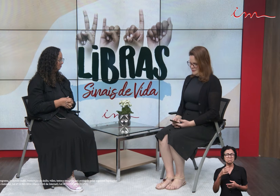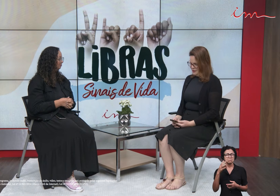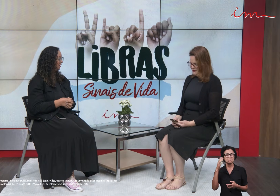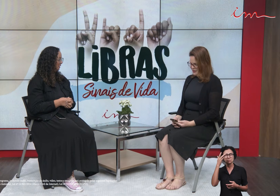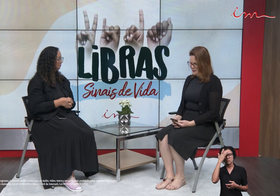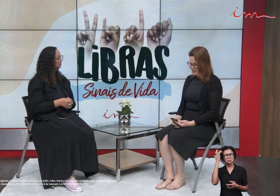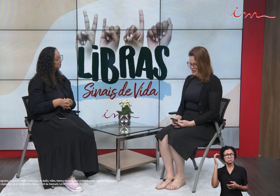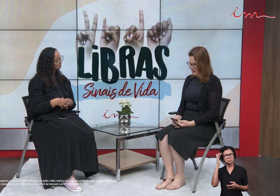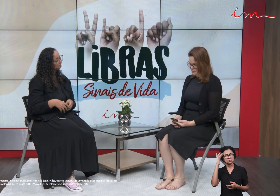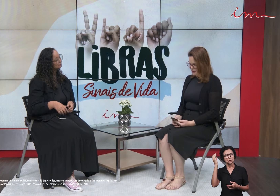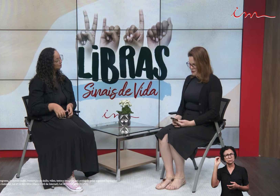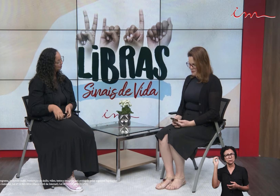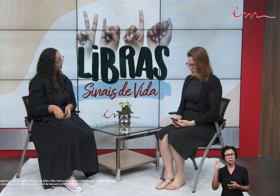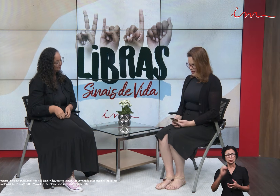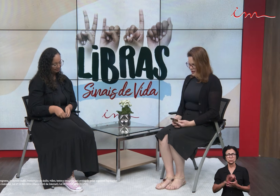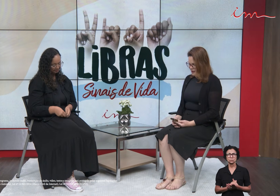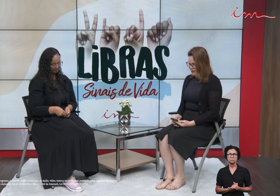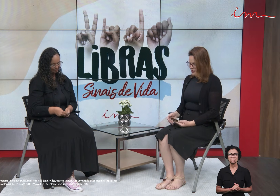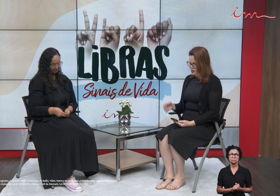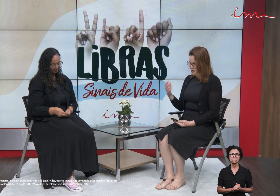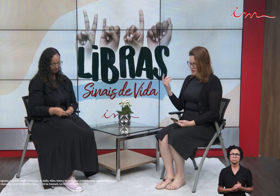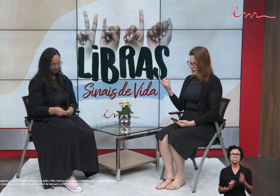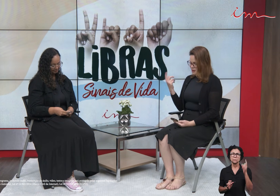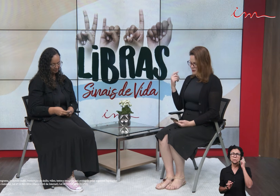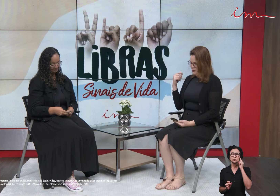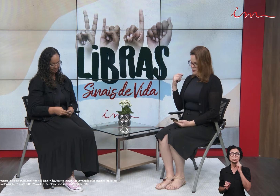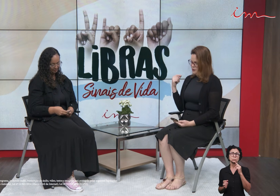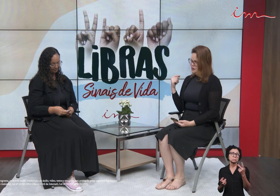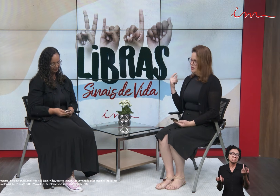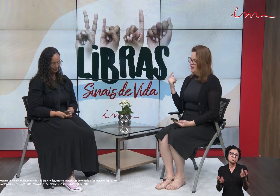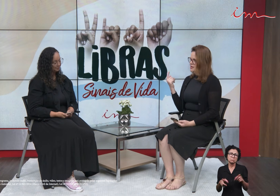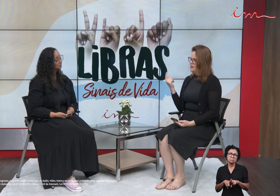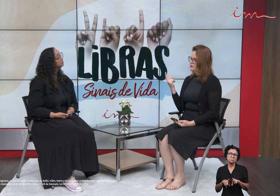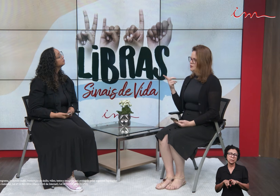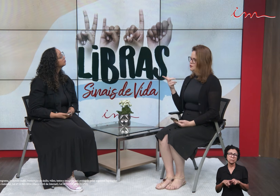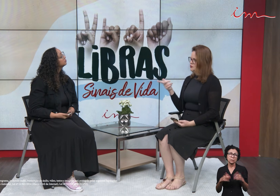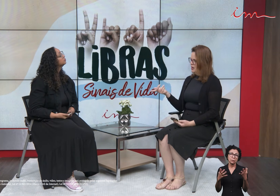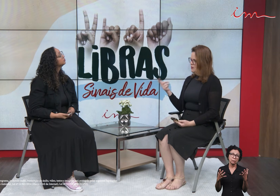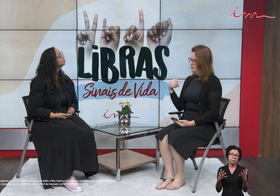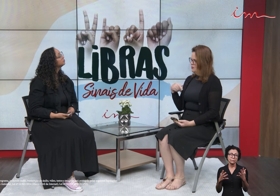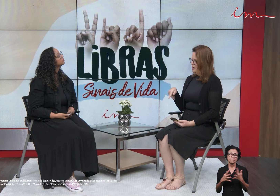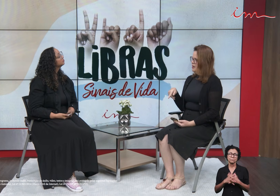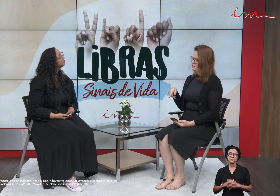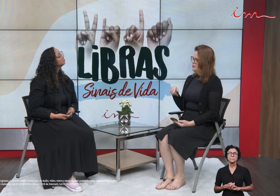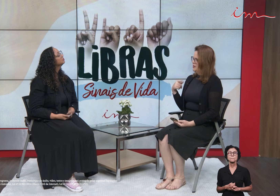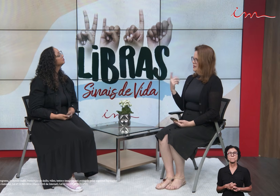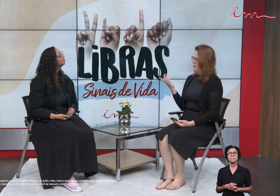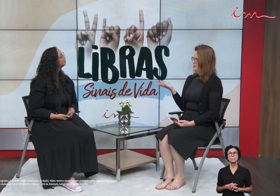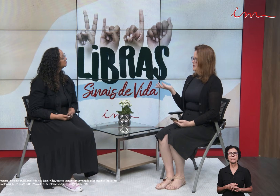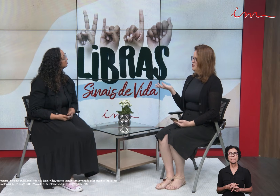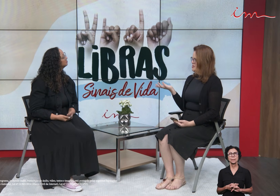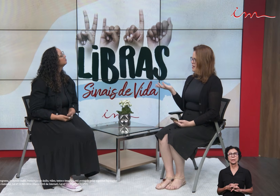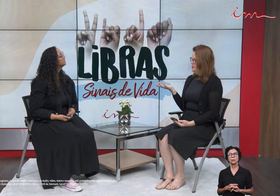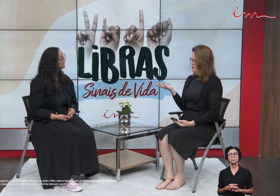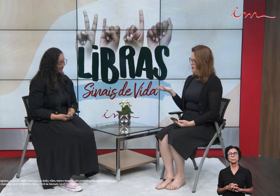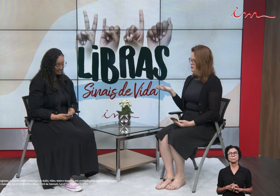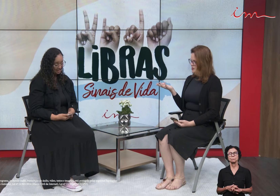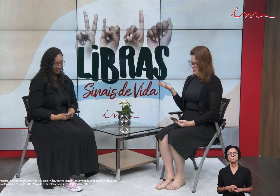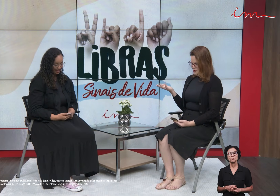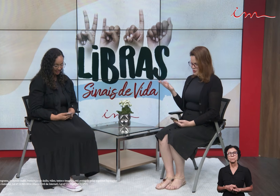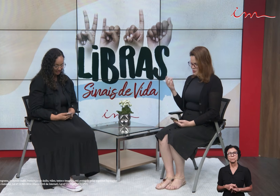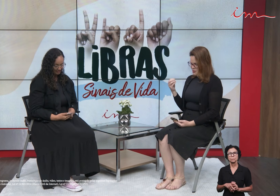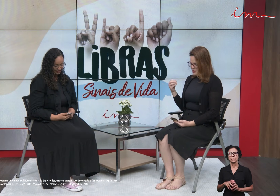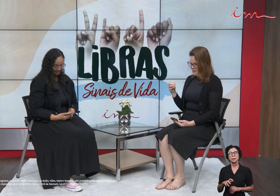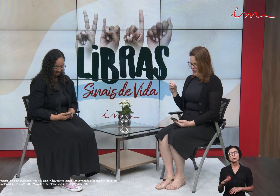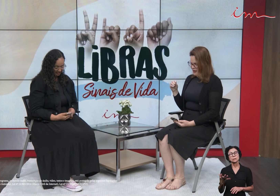coisa, né. Perfeito, exatamente. E aí logo em seguida, como a gente está trazendo o leão de Judá como rei, porque traz a Uhum. majestade, né, do